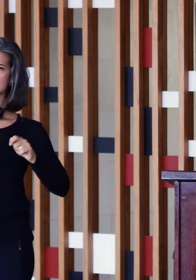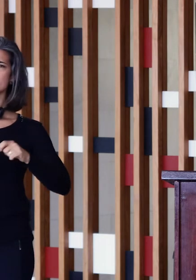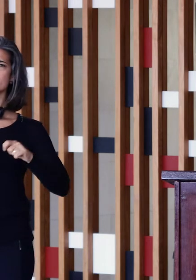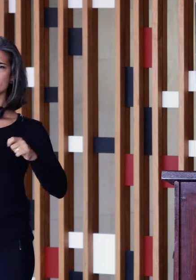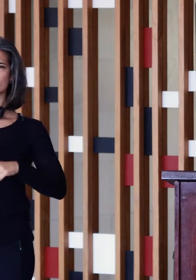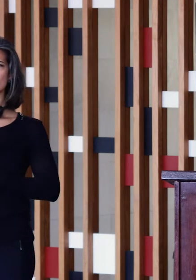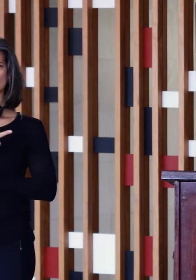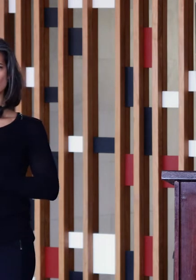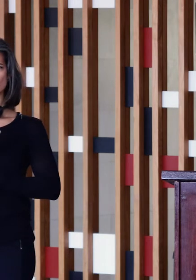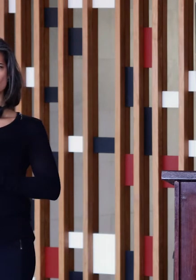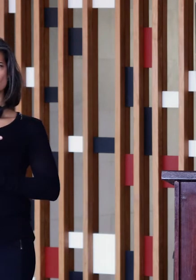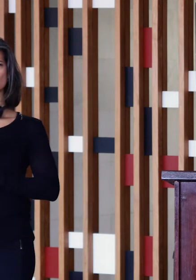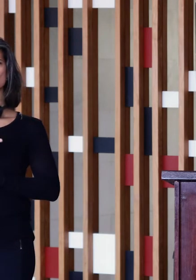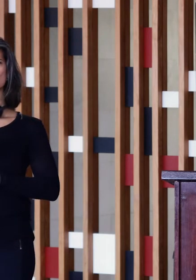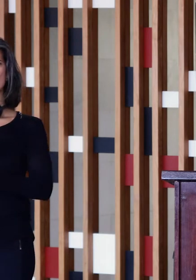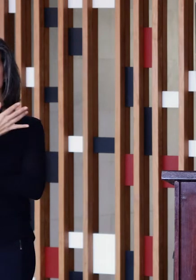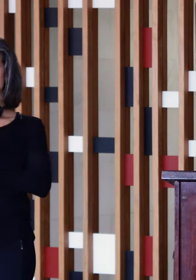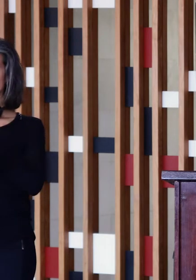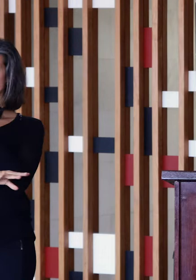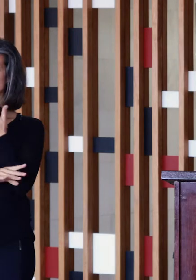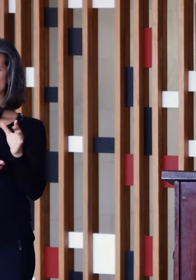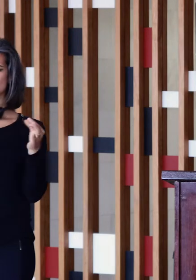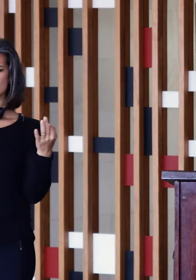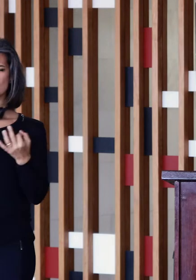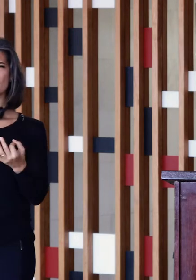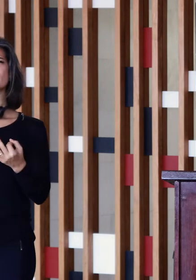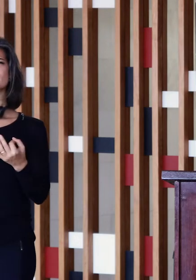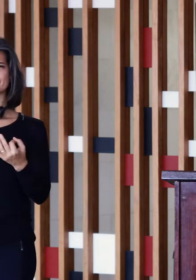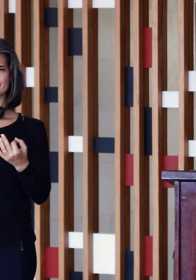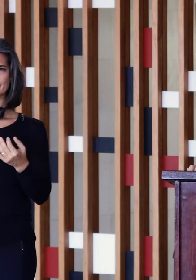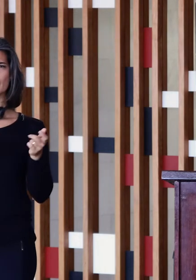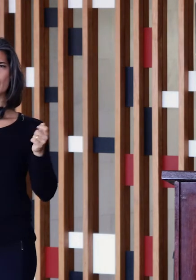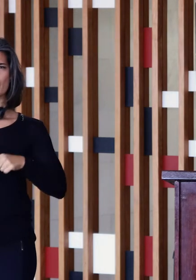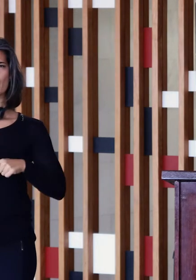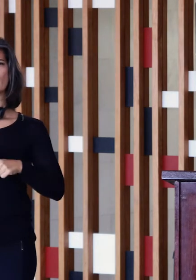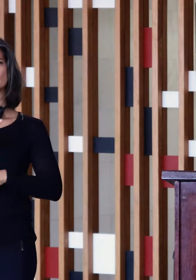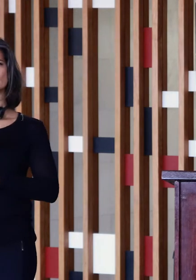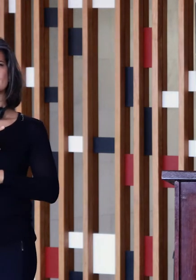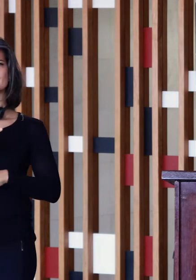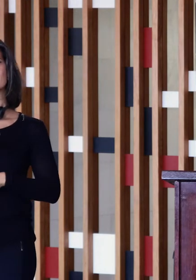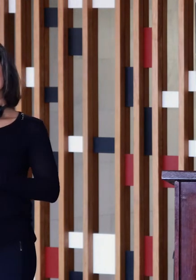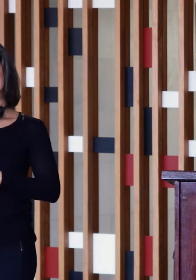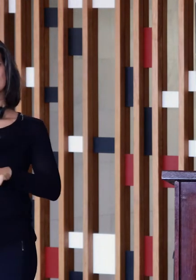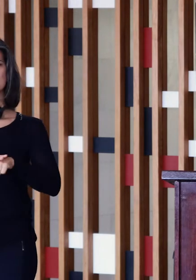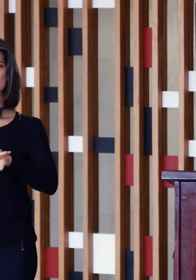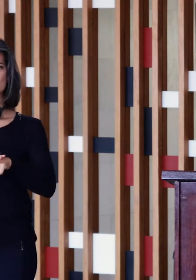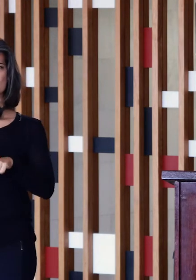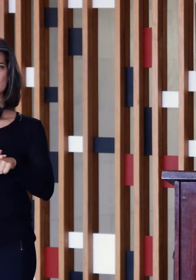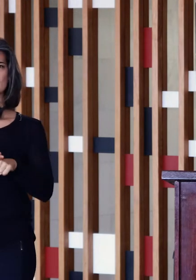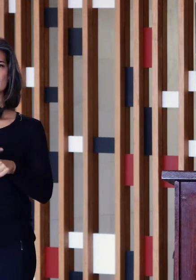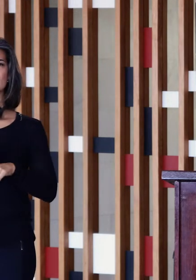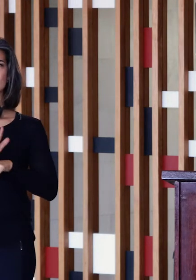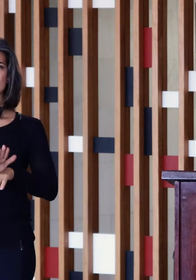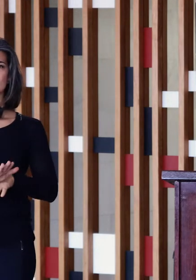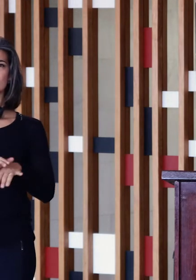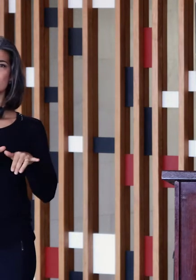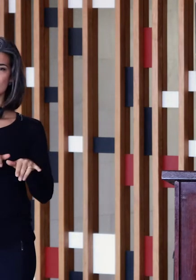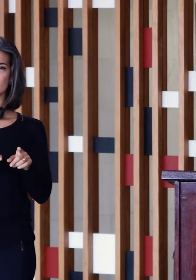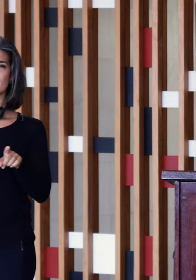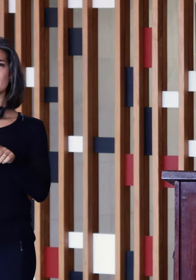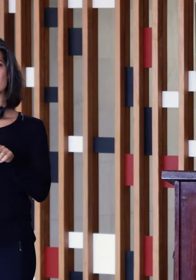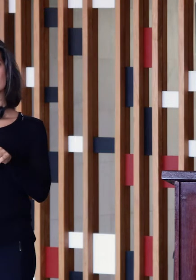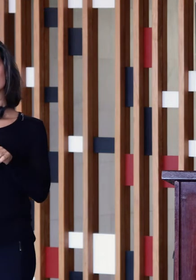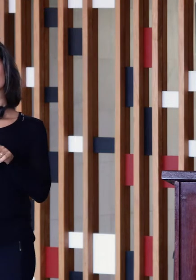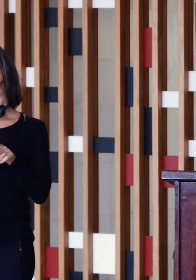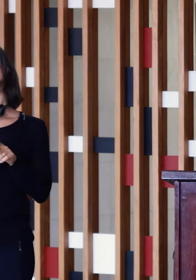naturais excepcionais para a produção de energia verde, não só para abastecer os seus mercados, mas também para fornecer esse